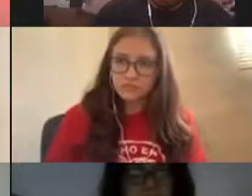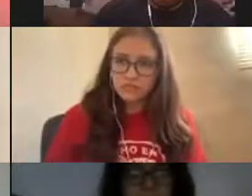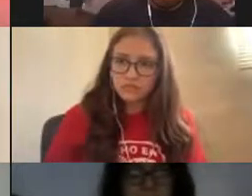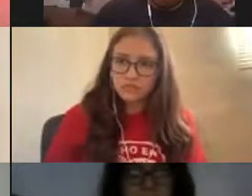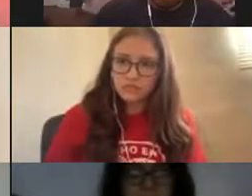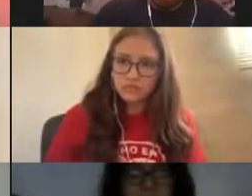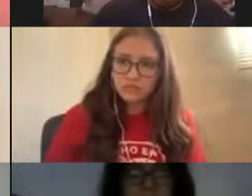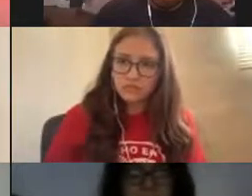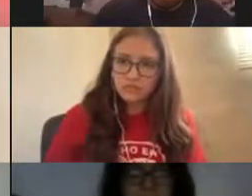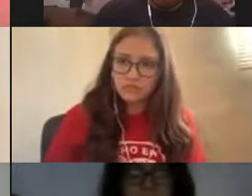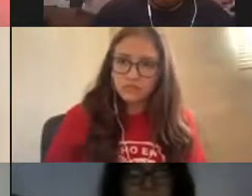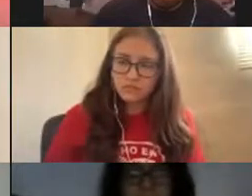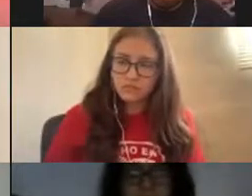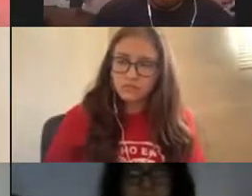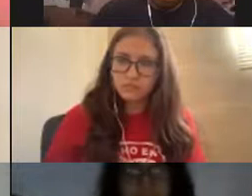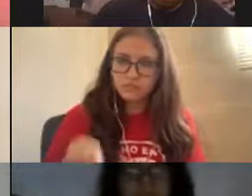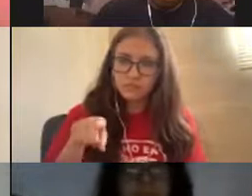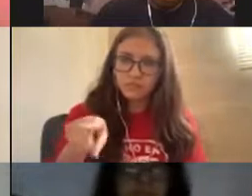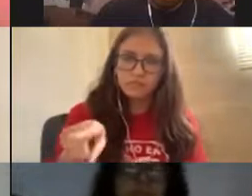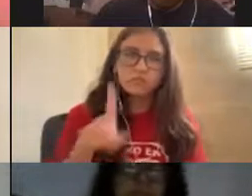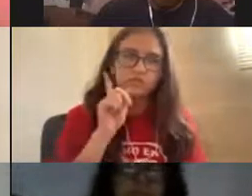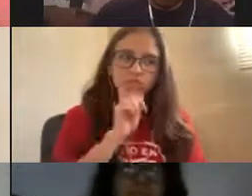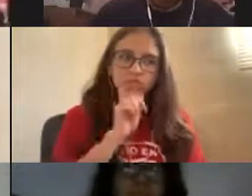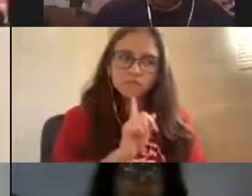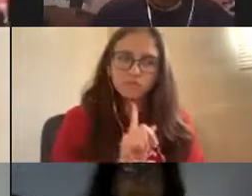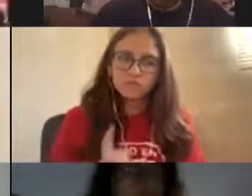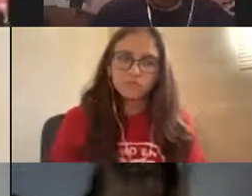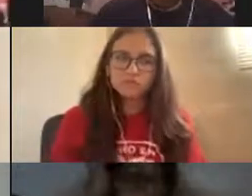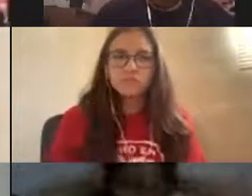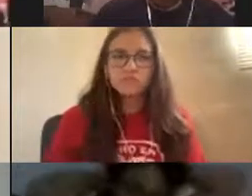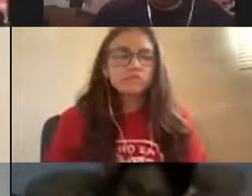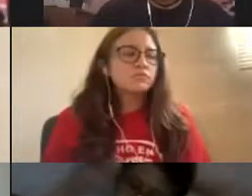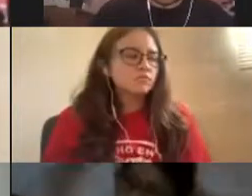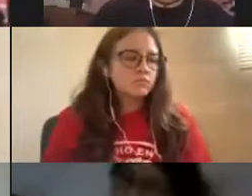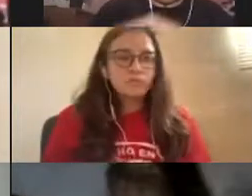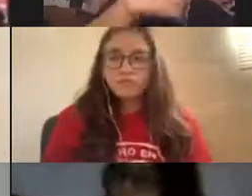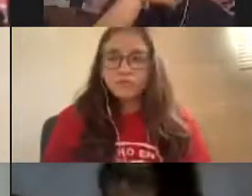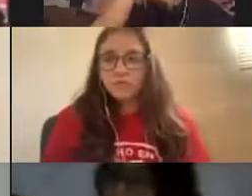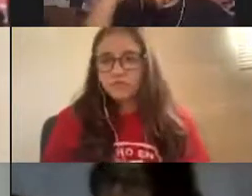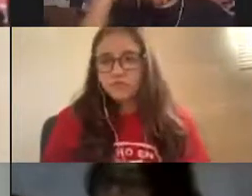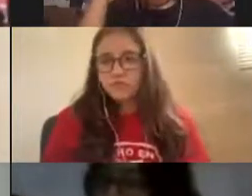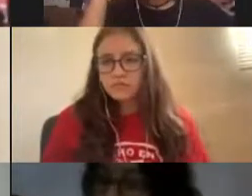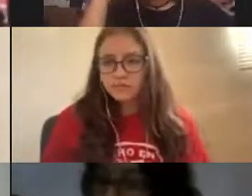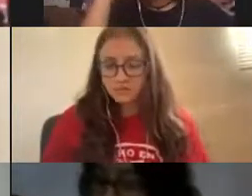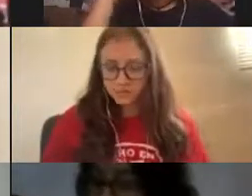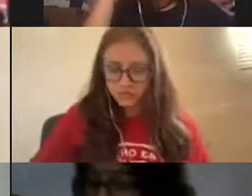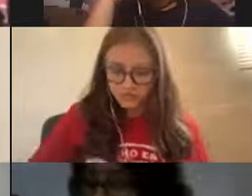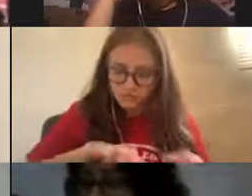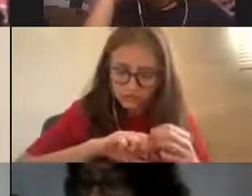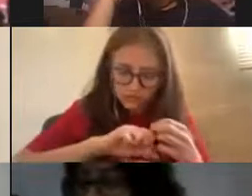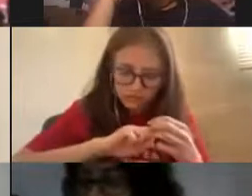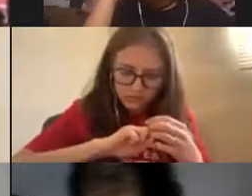ella, algo que pasa, chicos, en nuestro idioma, el español, todas las palabras, o la mayoría,